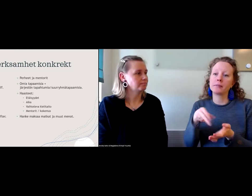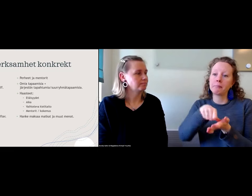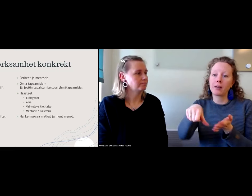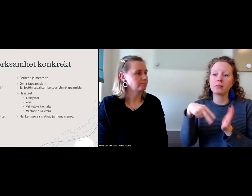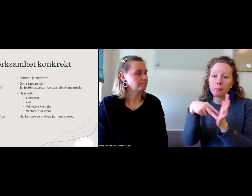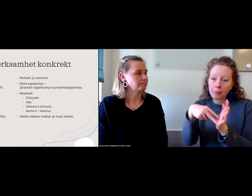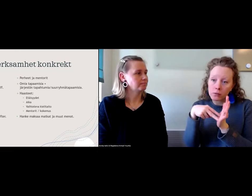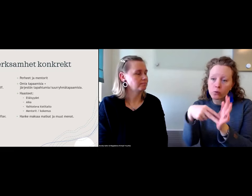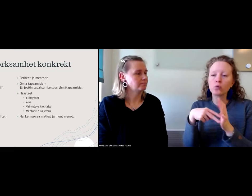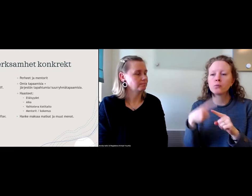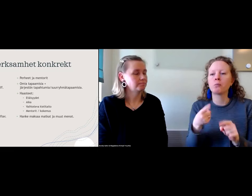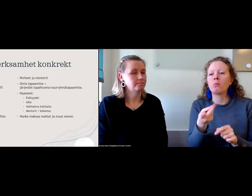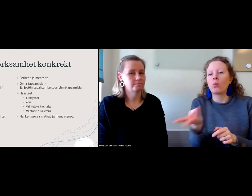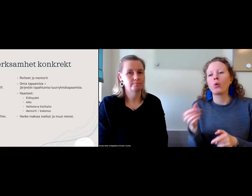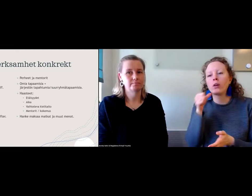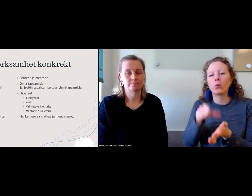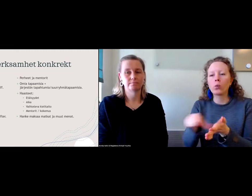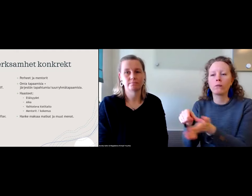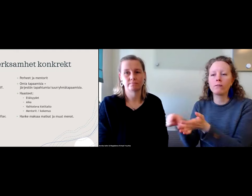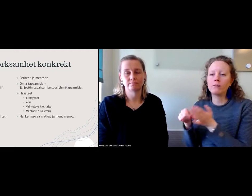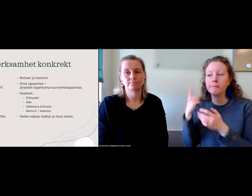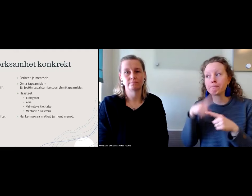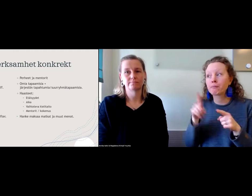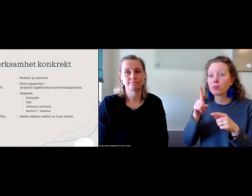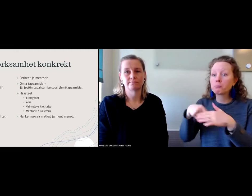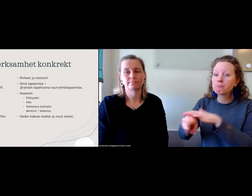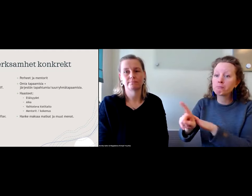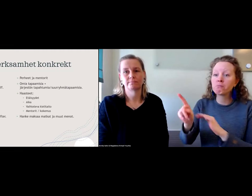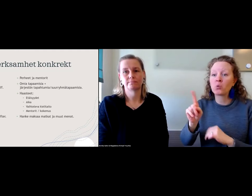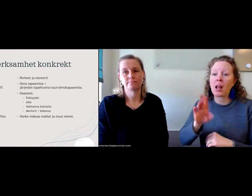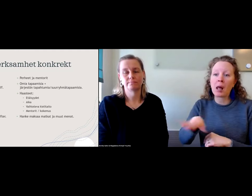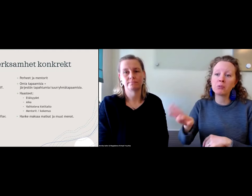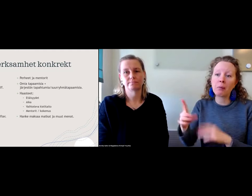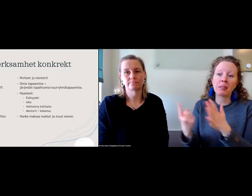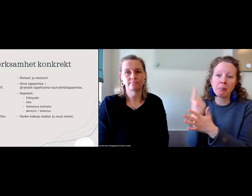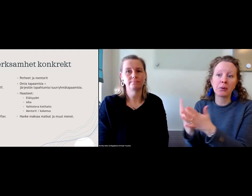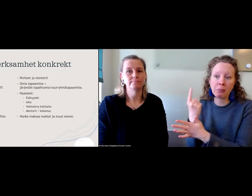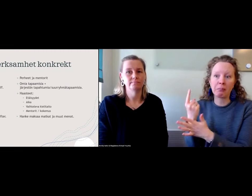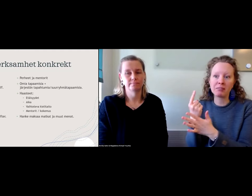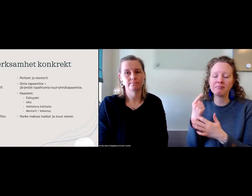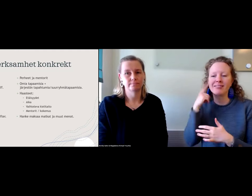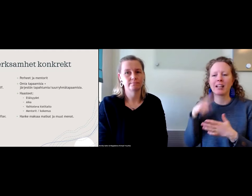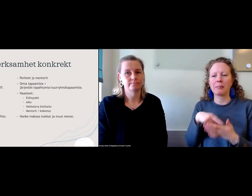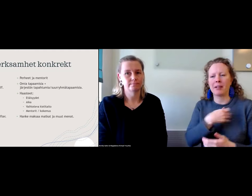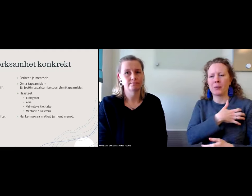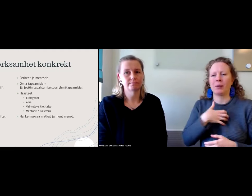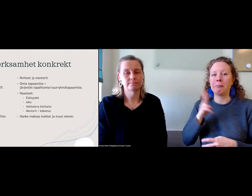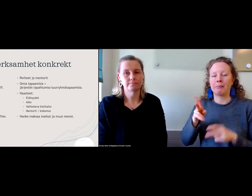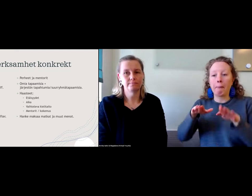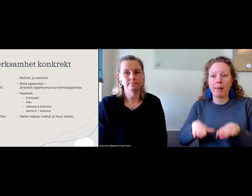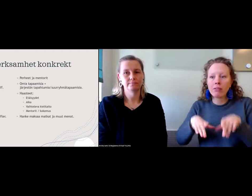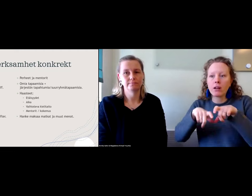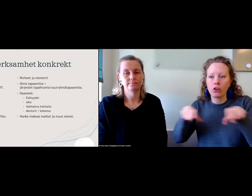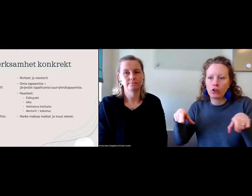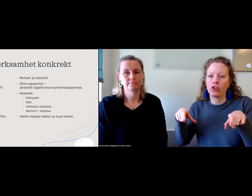kielitaitoon. Ja tämä projektin mahdollistaa sen, että kuluja voidaan korvata, kuten matkakuluja tai esimerkiksi lasten